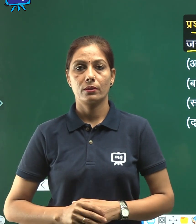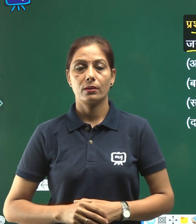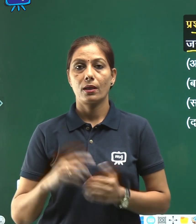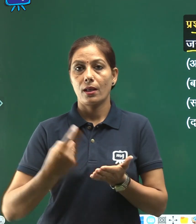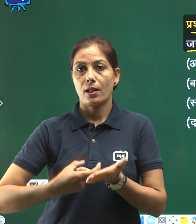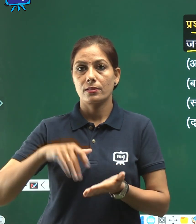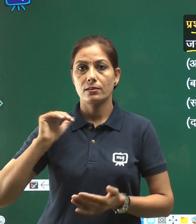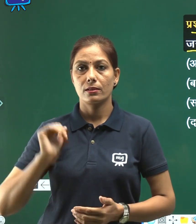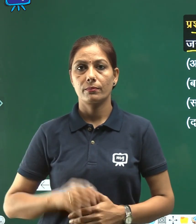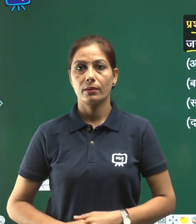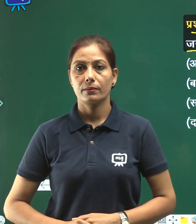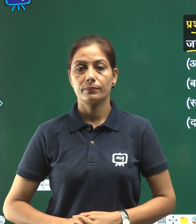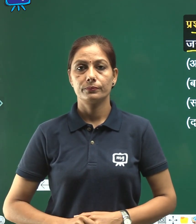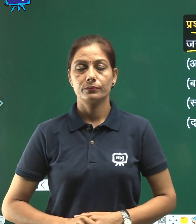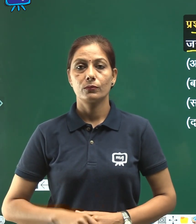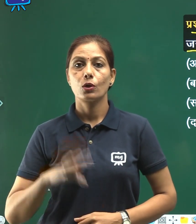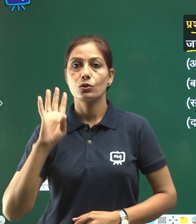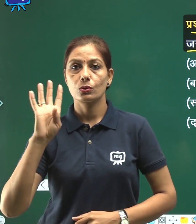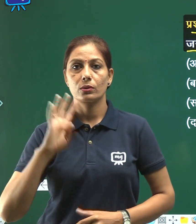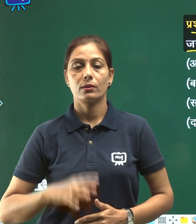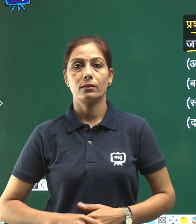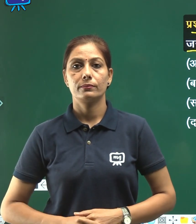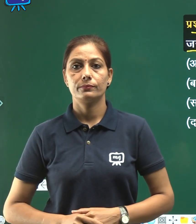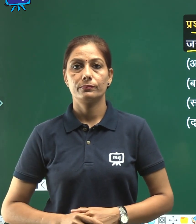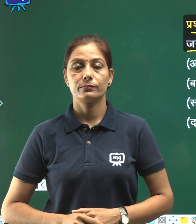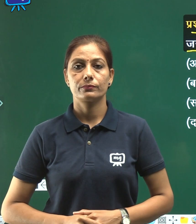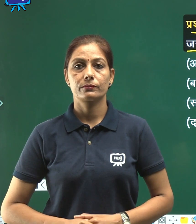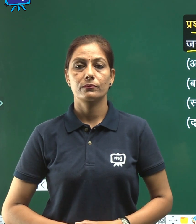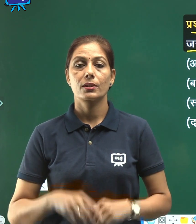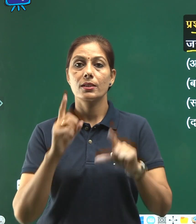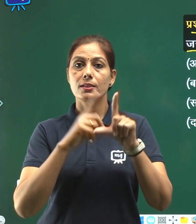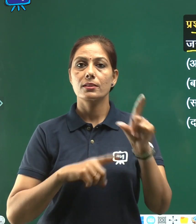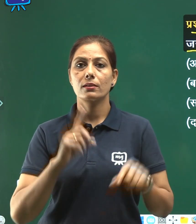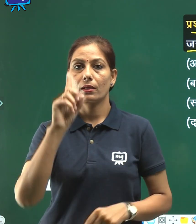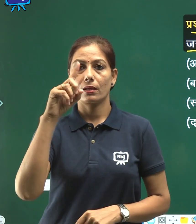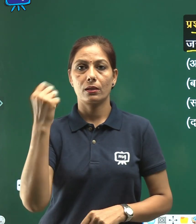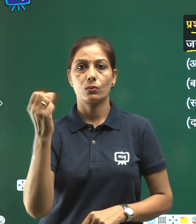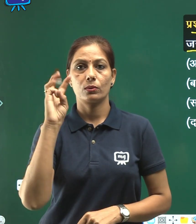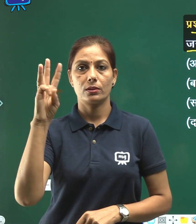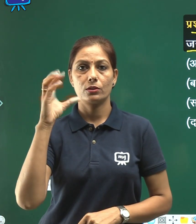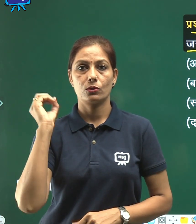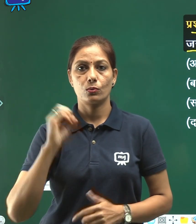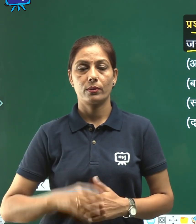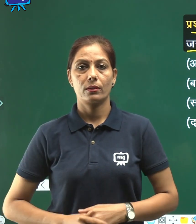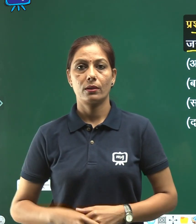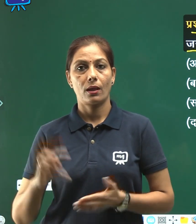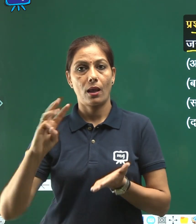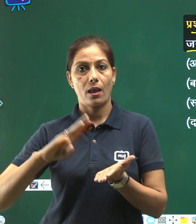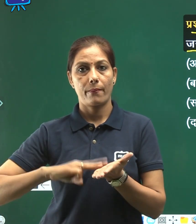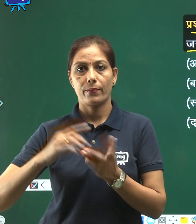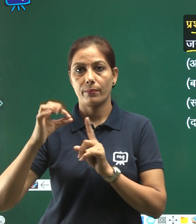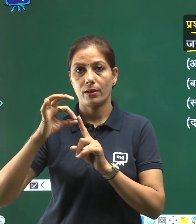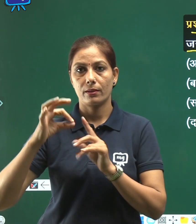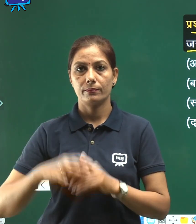राजस्थान में, चौथा सन 1930 मध्य प्रदेश में।